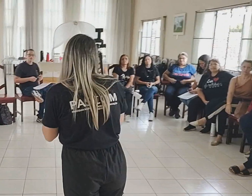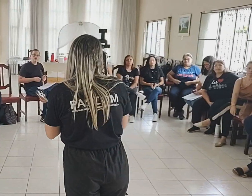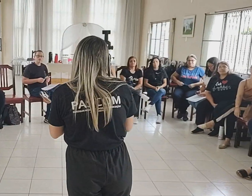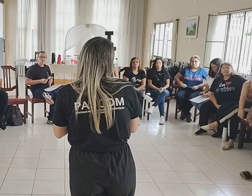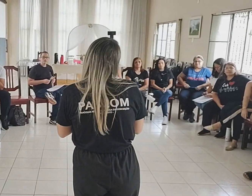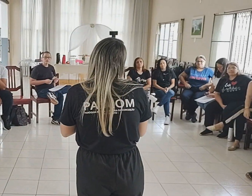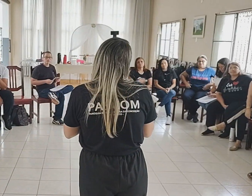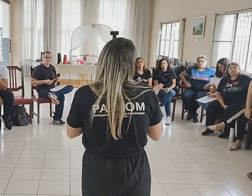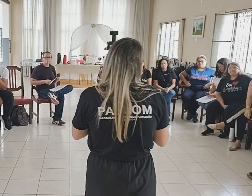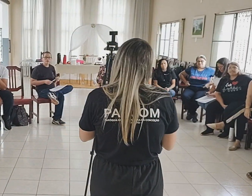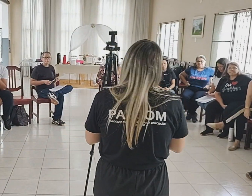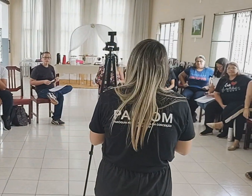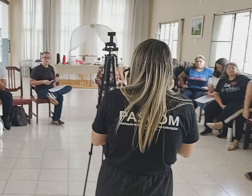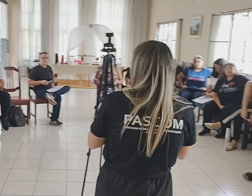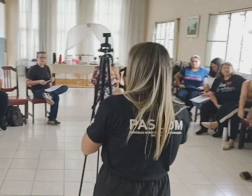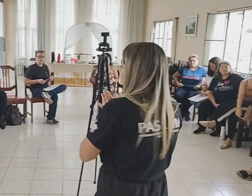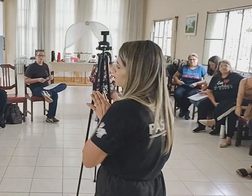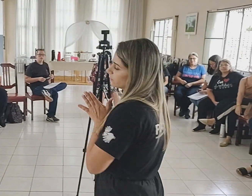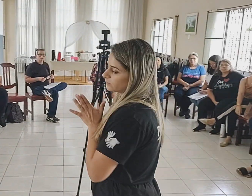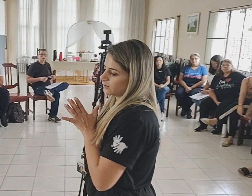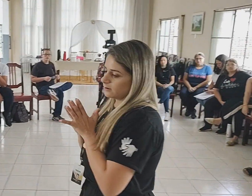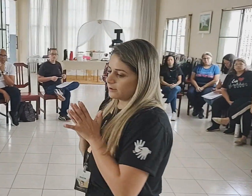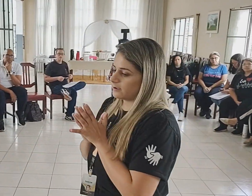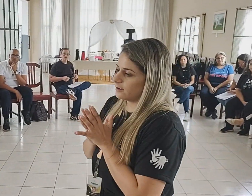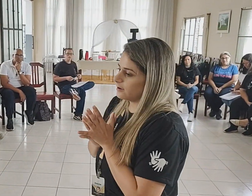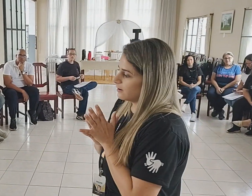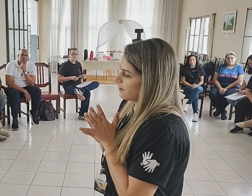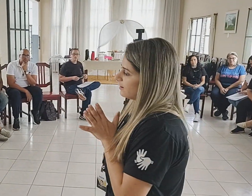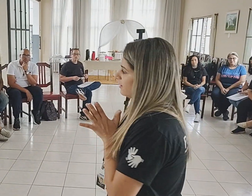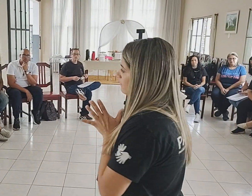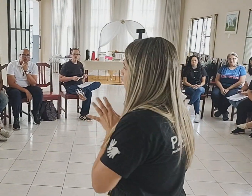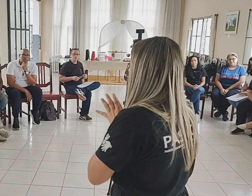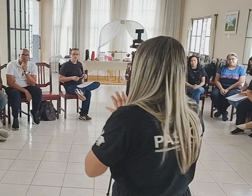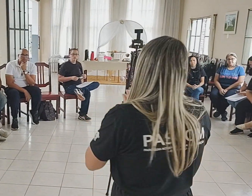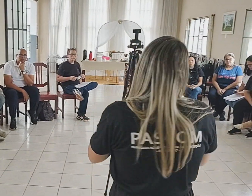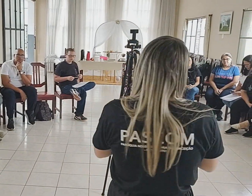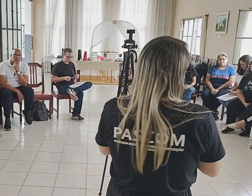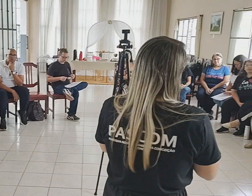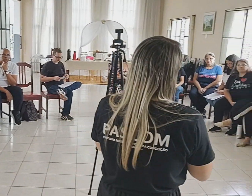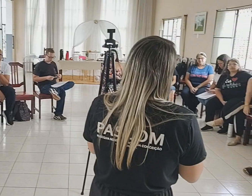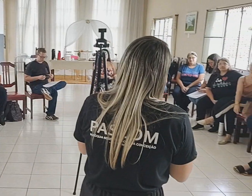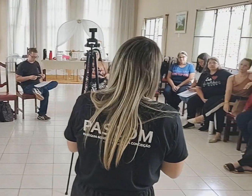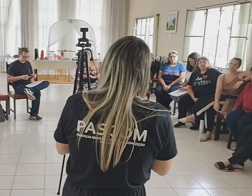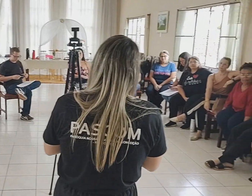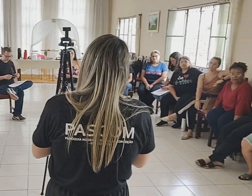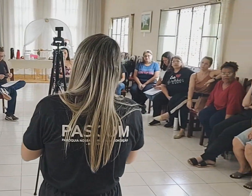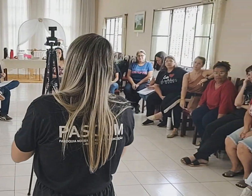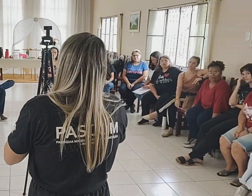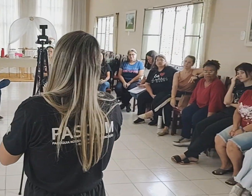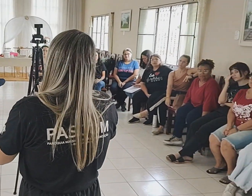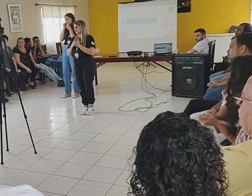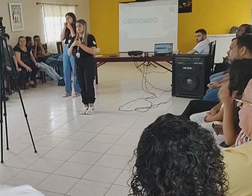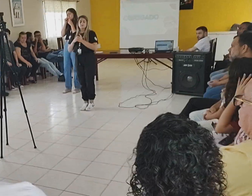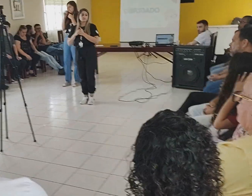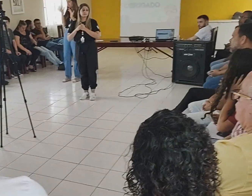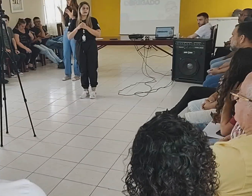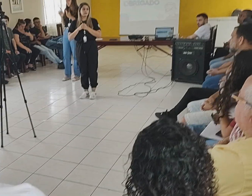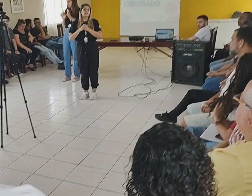Grande parcela dos surdos brasileiros é usuária de Libras. Conhecer essa língua, mesmo que seja somente o básico, já é um